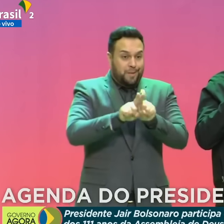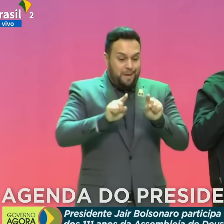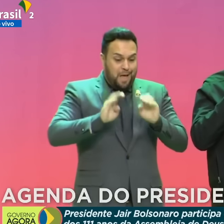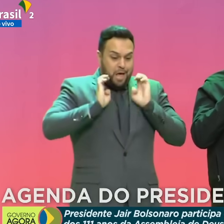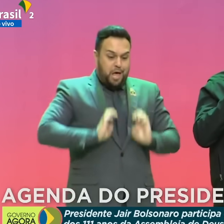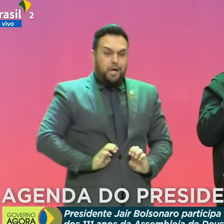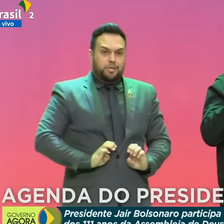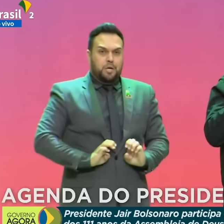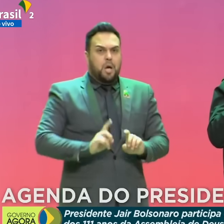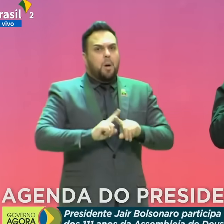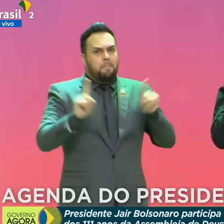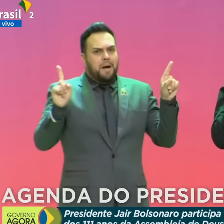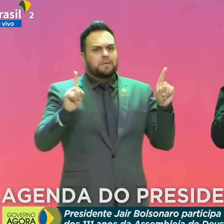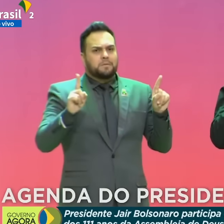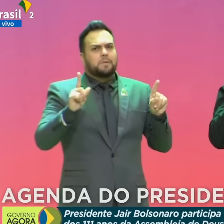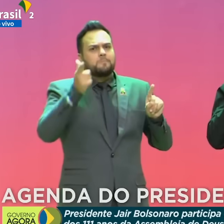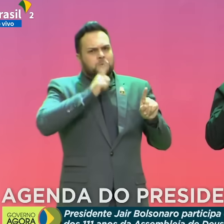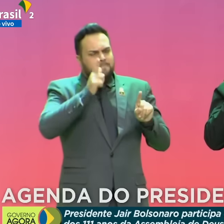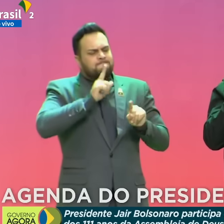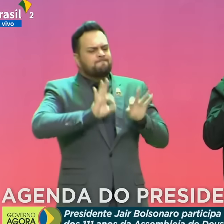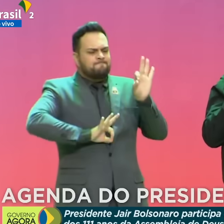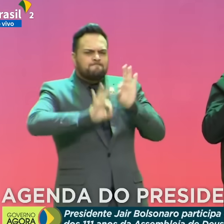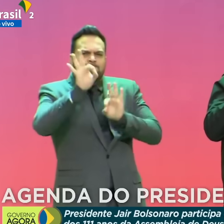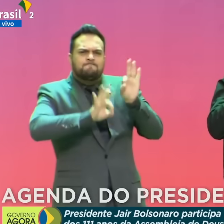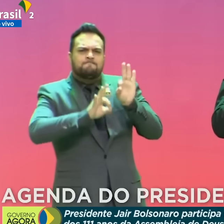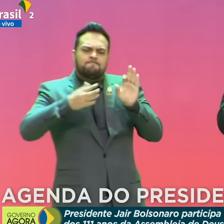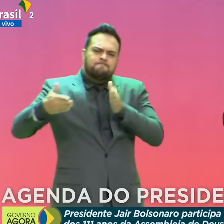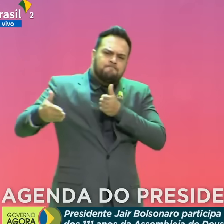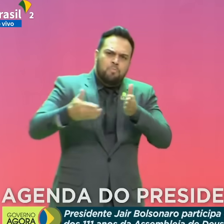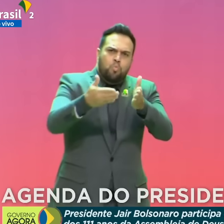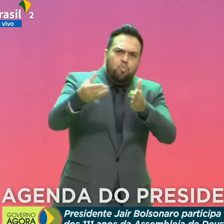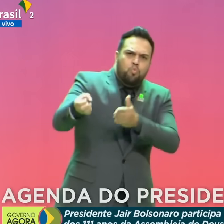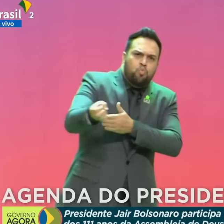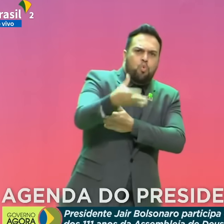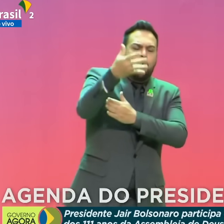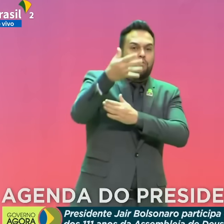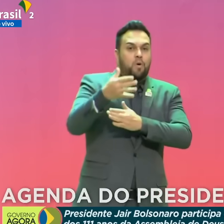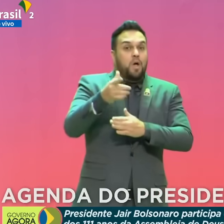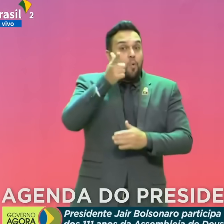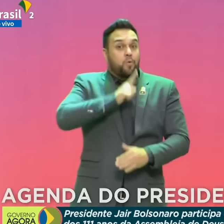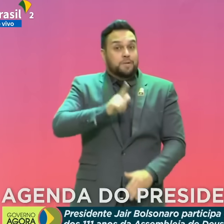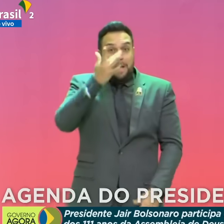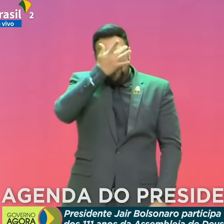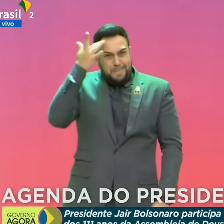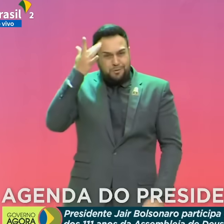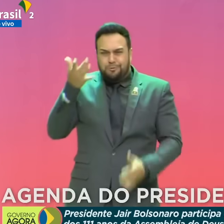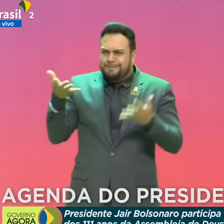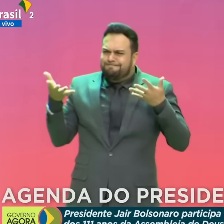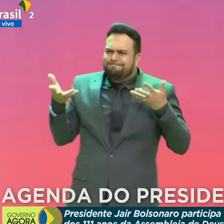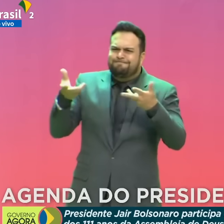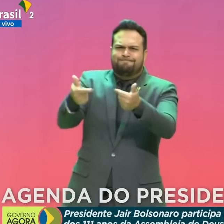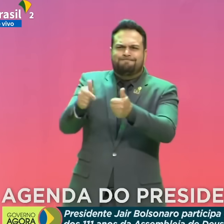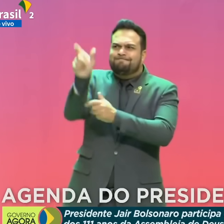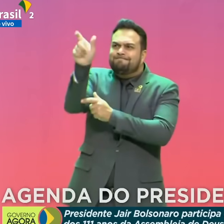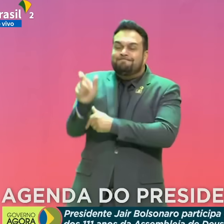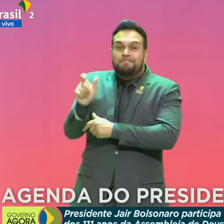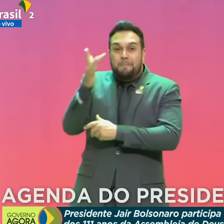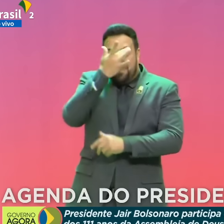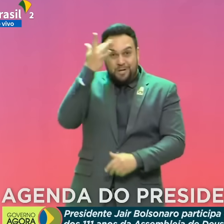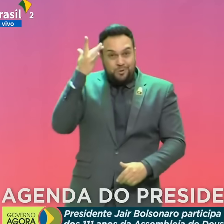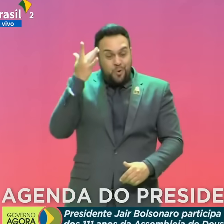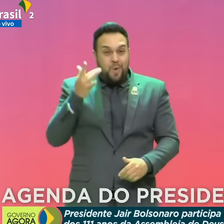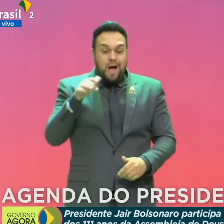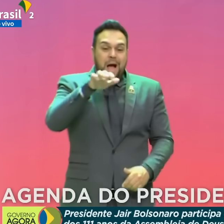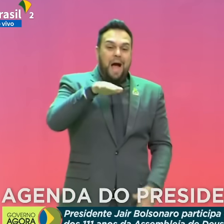novo direcionamento. Consegui uma excepcional pessoa para ser ministra da